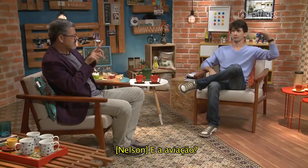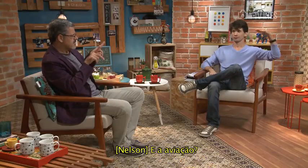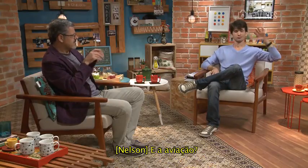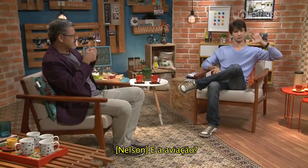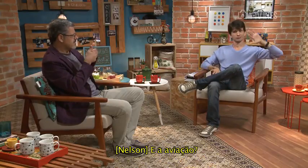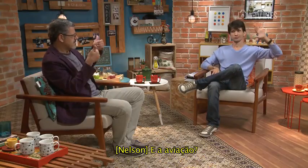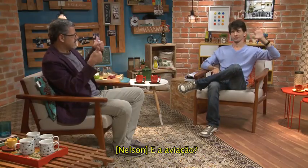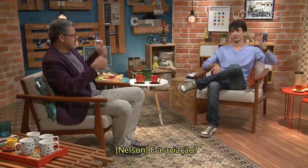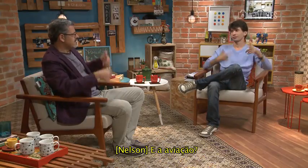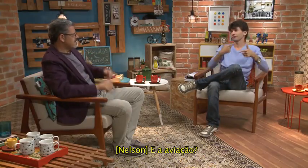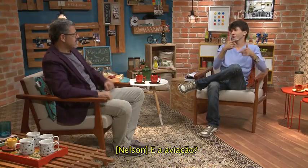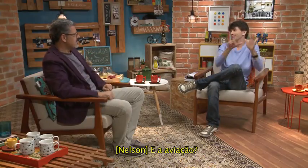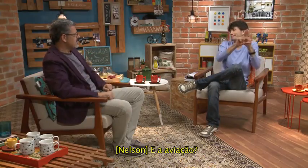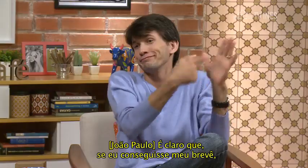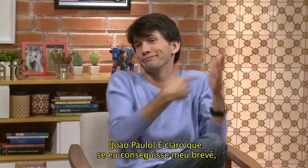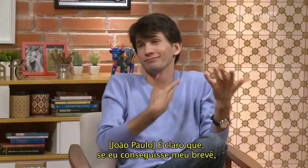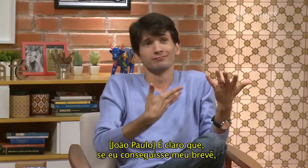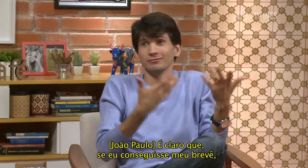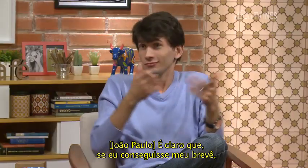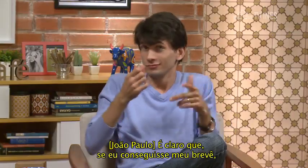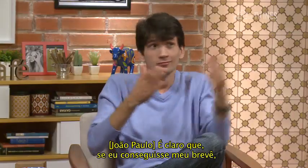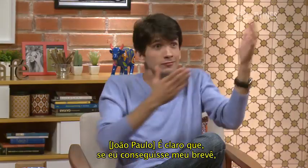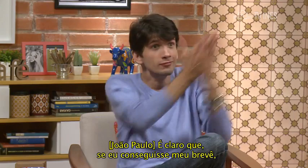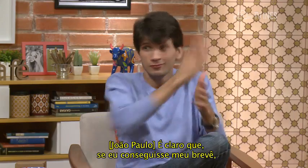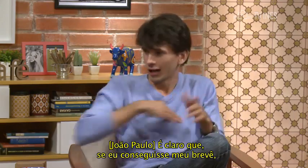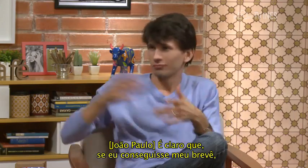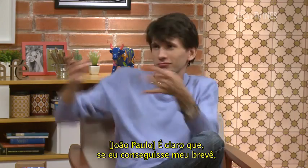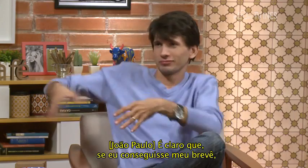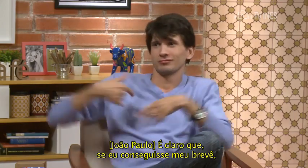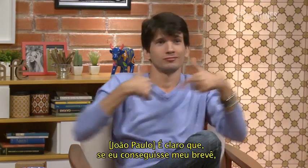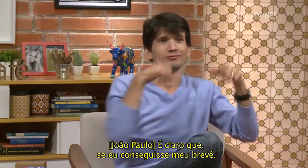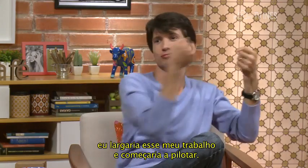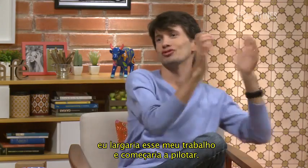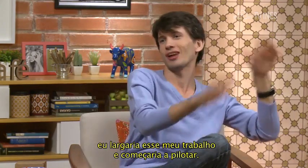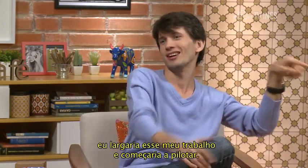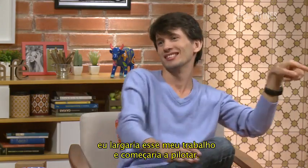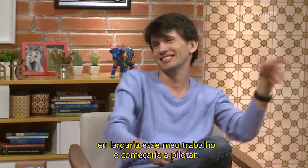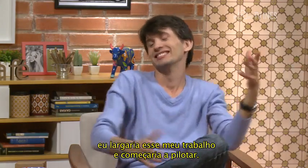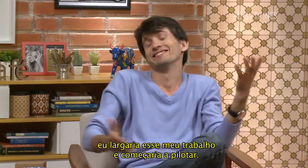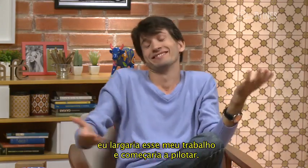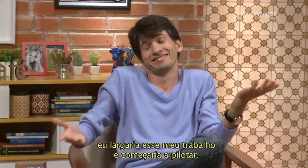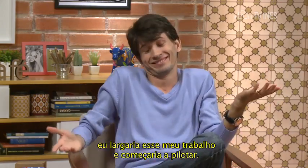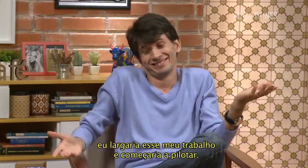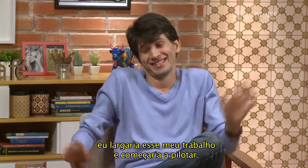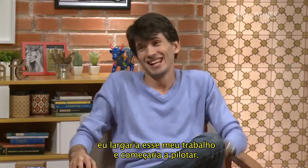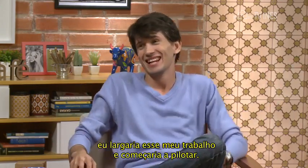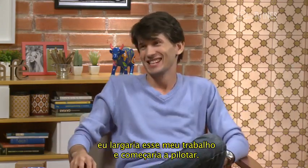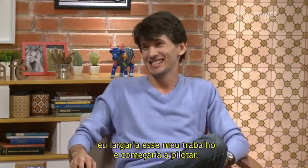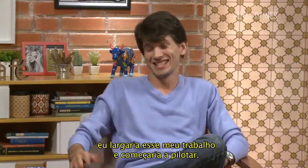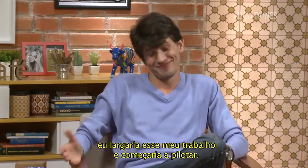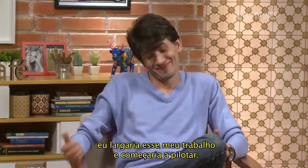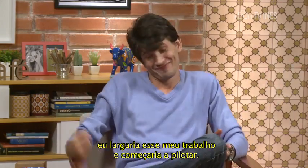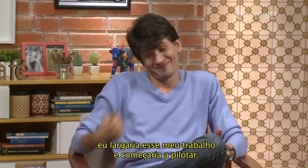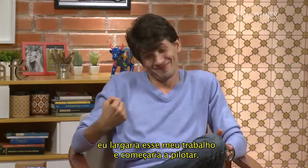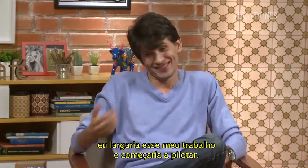aviação é claro que se eu conseguisse o meu bebê ver Eu largaria Esse meu trabalho e começaria a pilotar